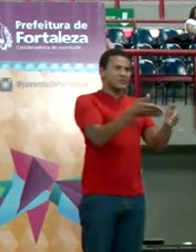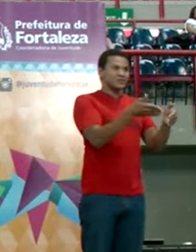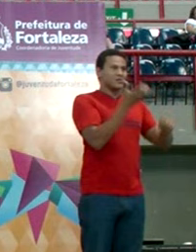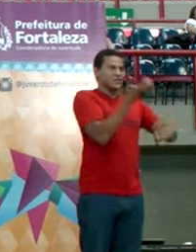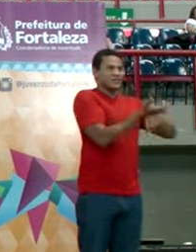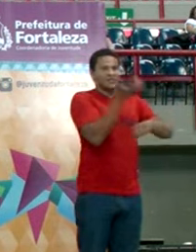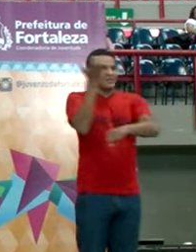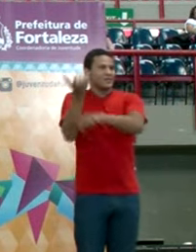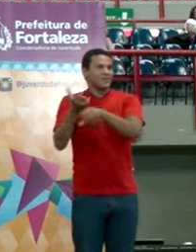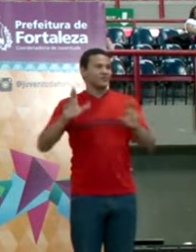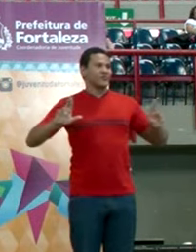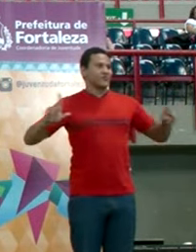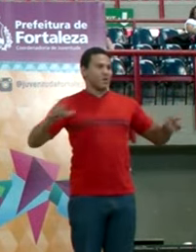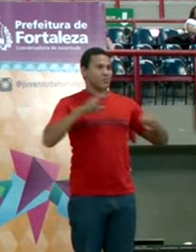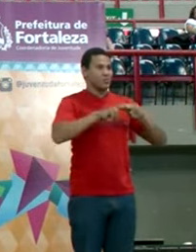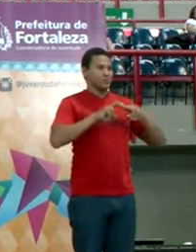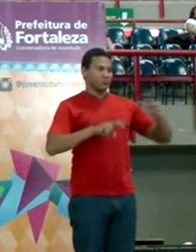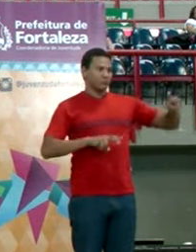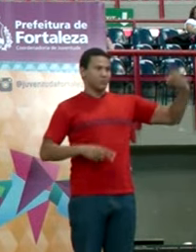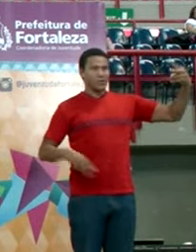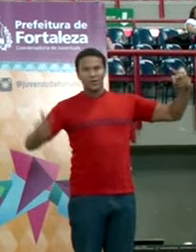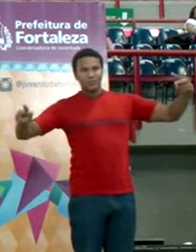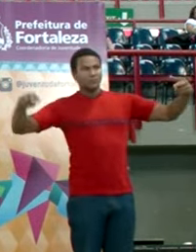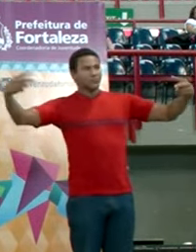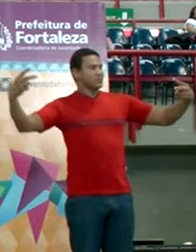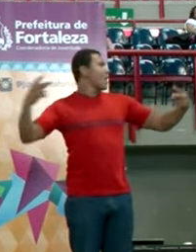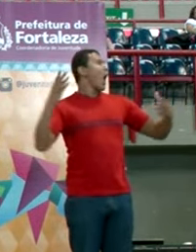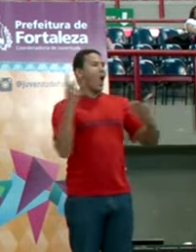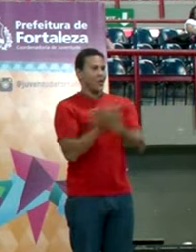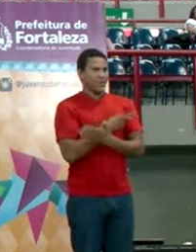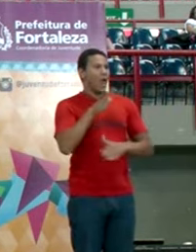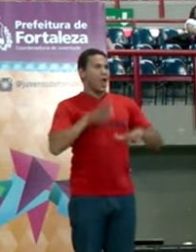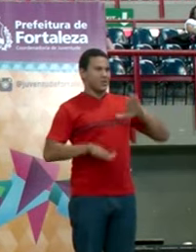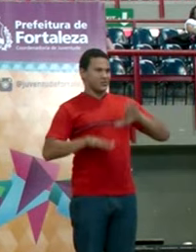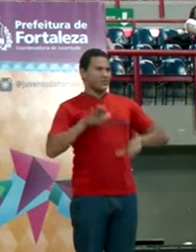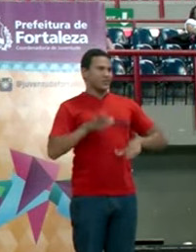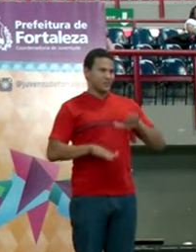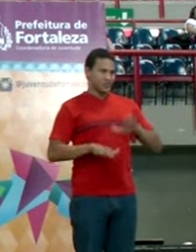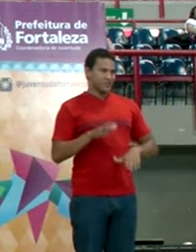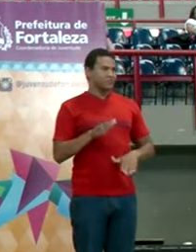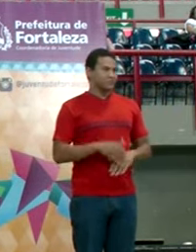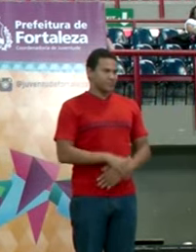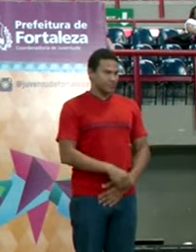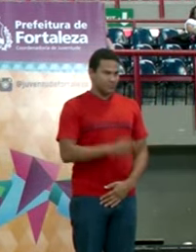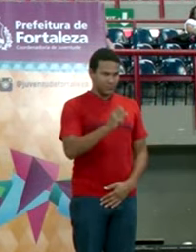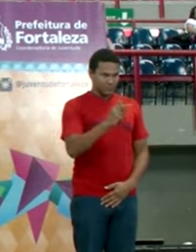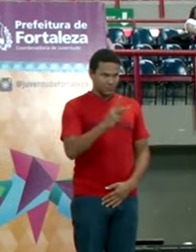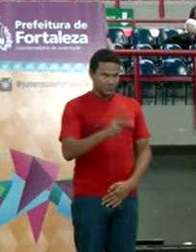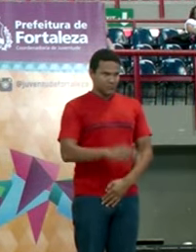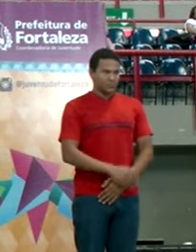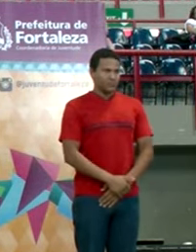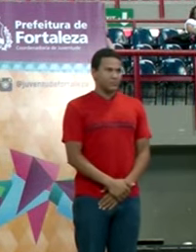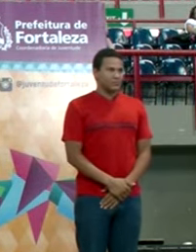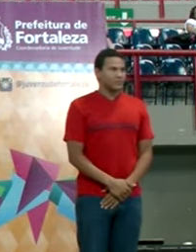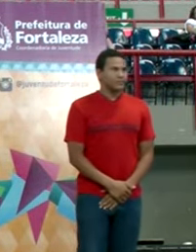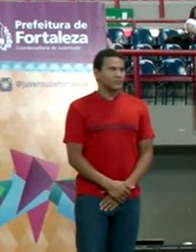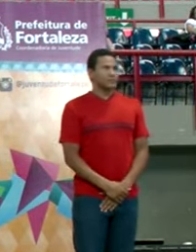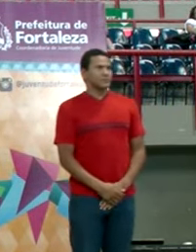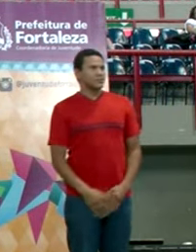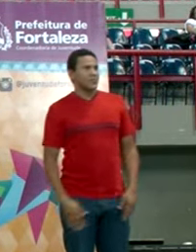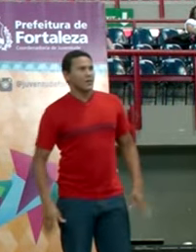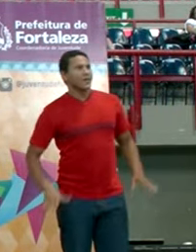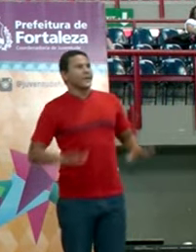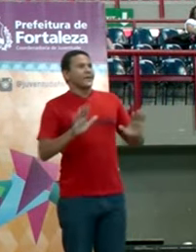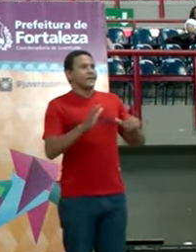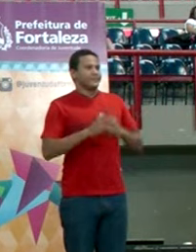isso aqui que a gente tá colocando não é uma coisa absurda de acontecer não é até relativamente comum Tá certo pronto para que que eu